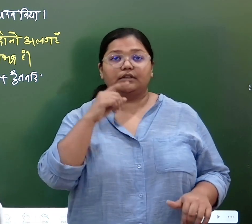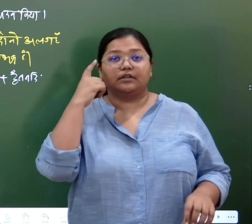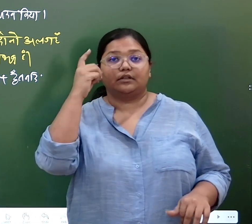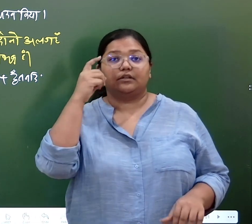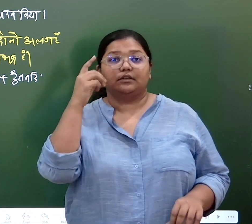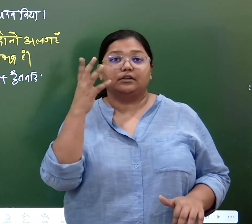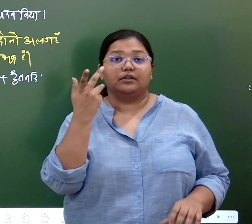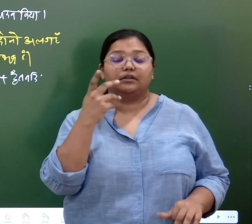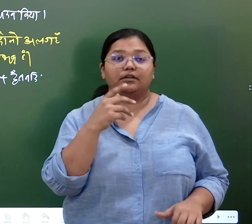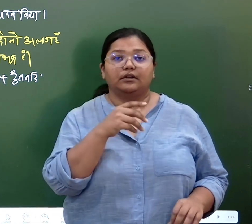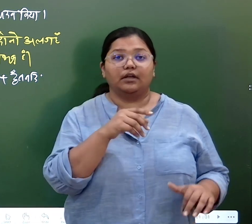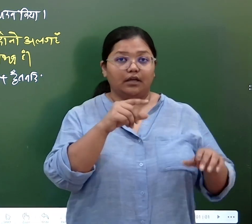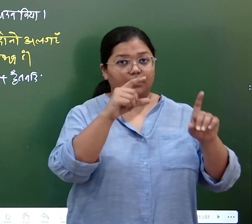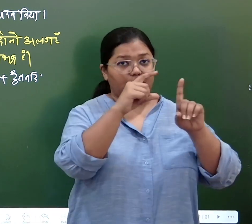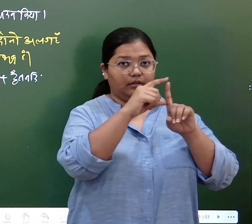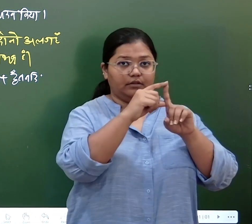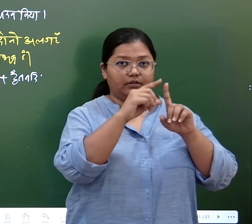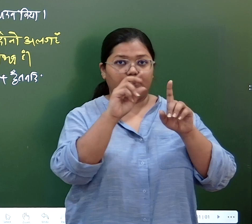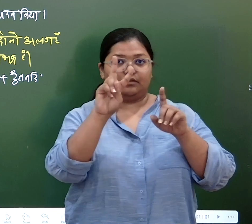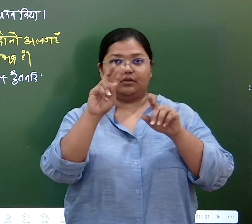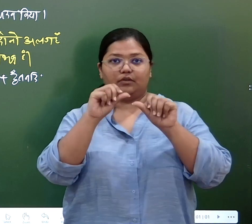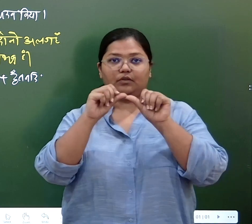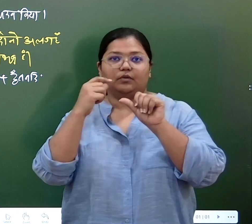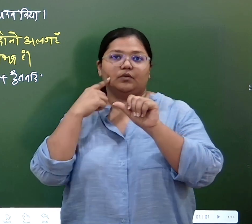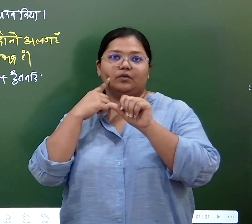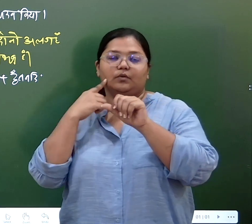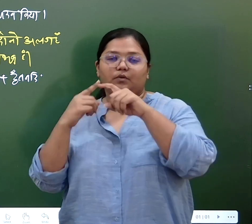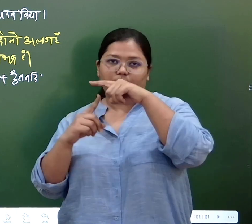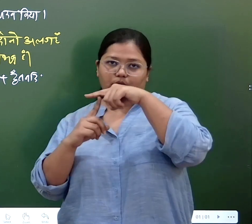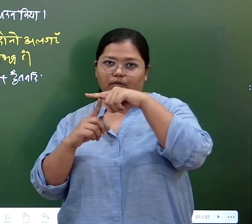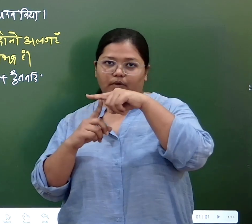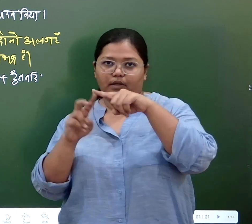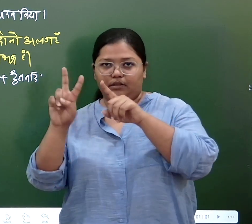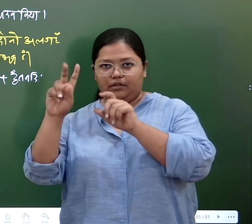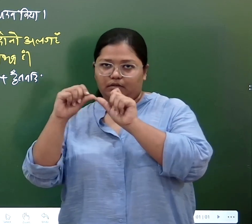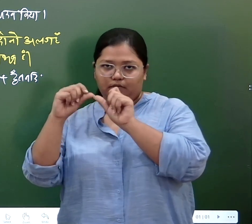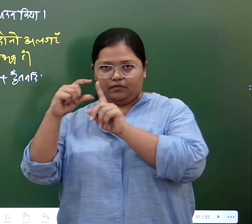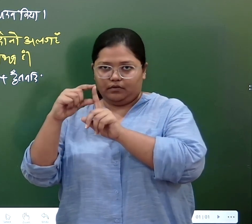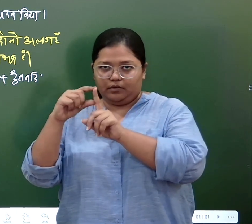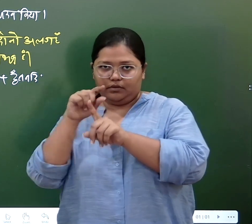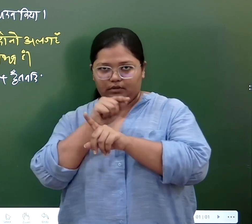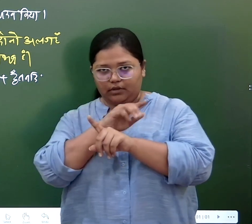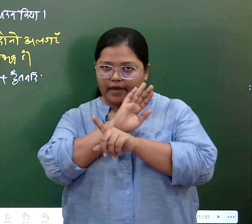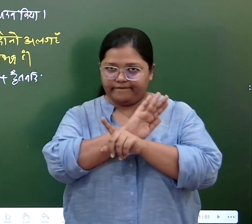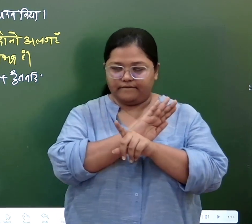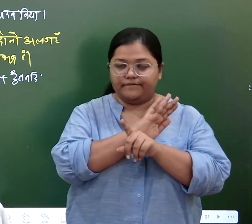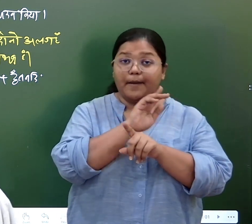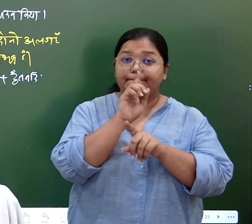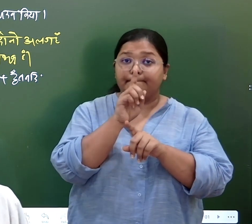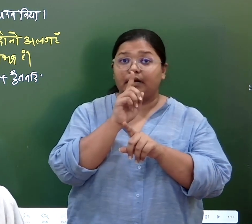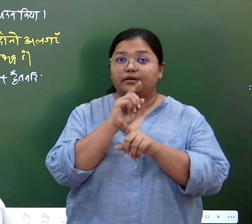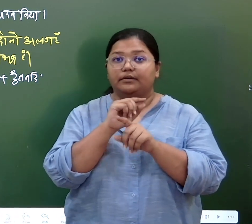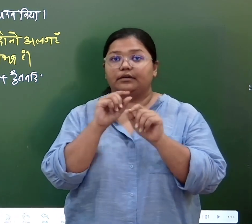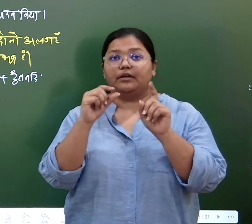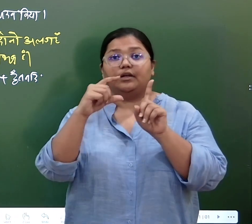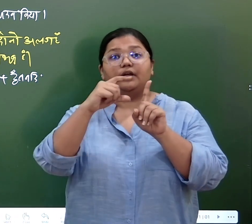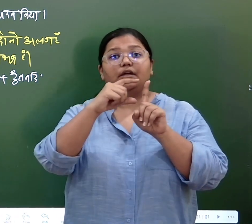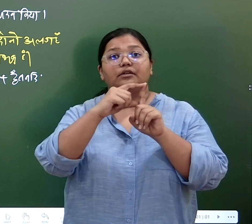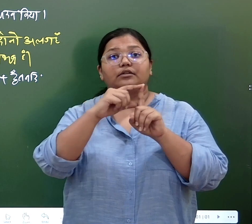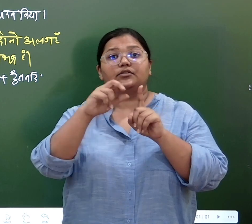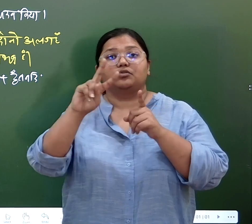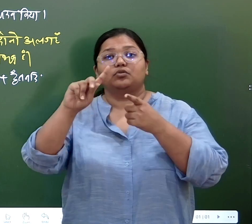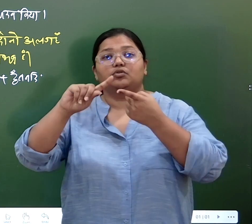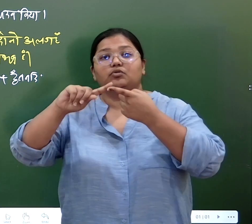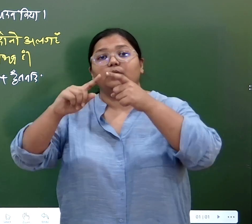हैं, इनका भी मत देख लो, द्वैता द्वैतवाद क्या होता है कि ईश्वर ने स्वयं को